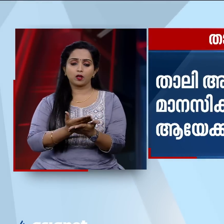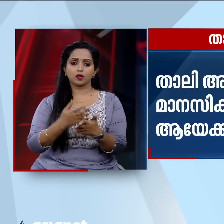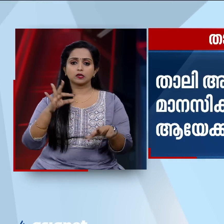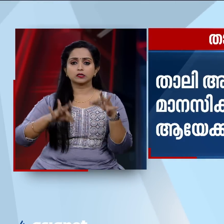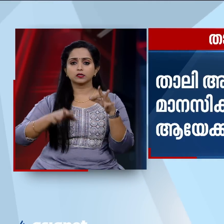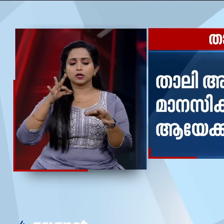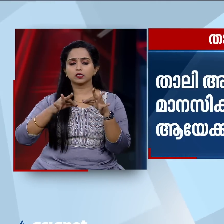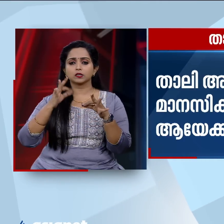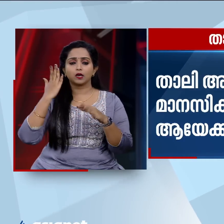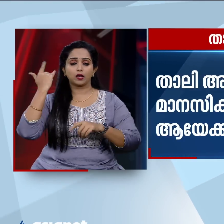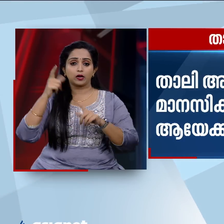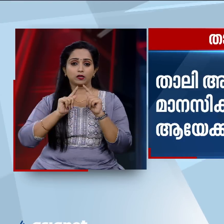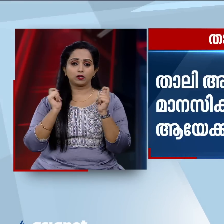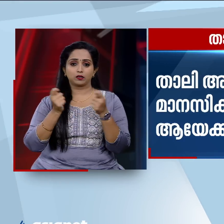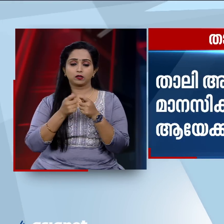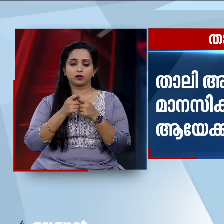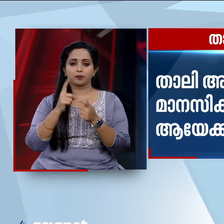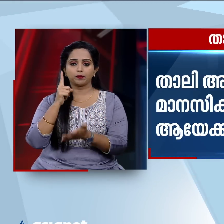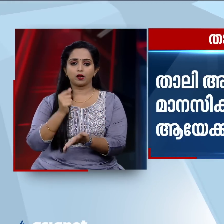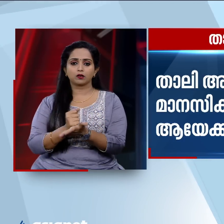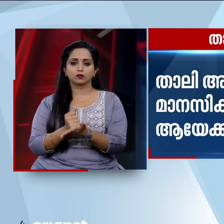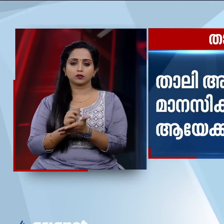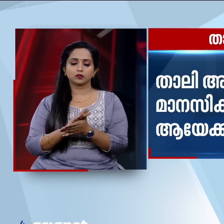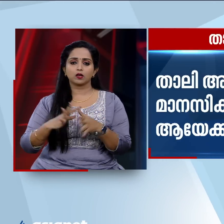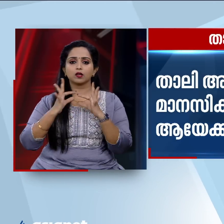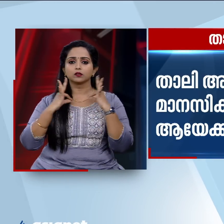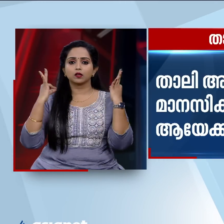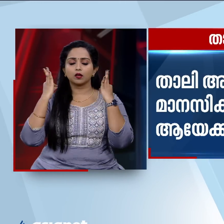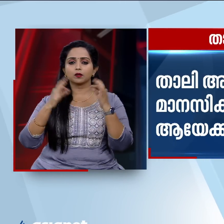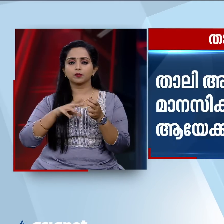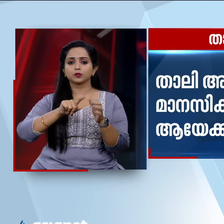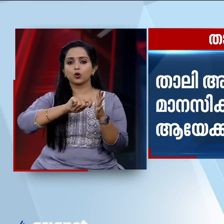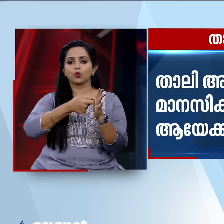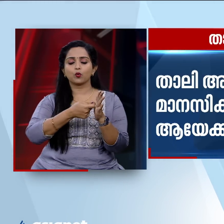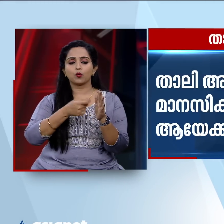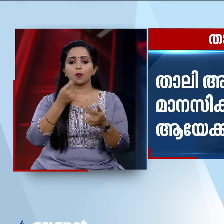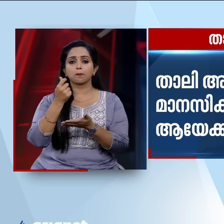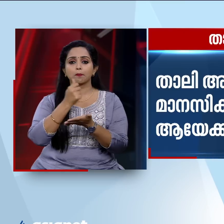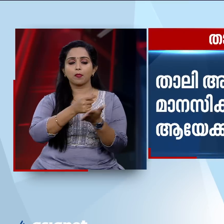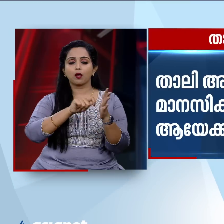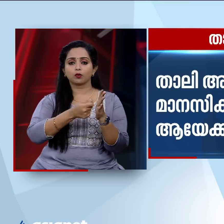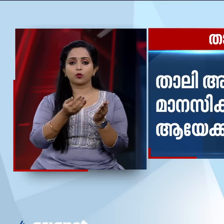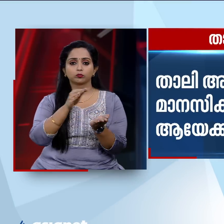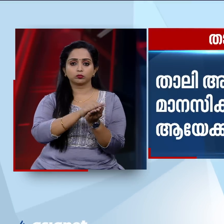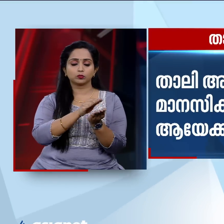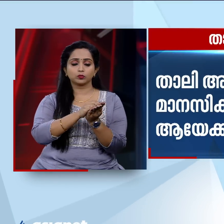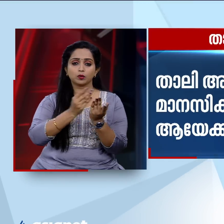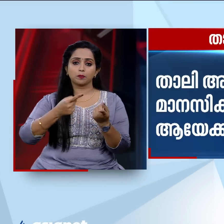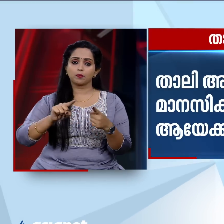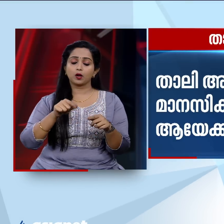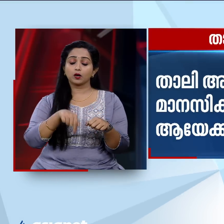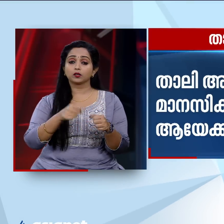എസ് സൗന്ദർ എന്നിവരടങ്ങിയ ബെഞ്ചിന്റേതാണ് വിധി. താലി അഴിച്ച് ബാങ്ക് ലോക്കറിൽ സൂക്ഷിച്ചുവെന്ന് ഭാര്യ കോടതിയിൽ പറഞ്ഞിരുന്നു. ഇത്